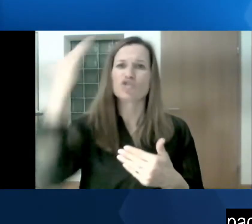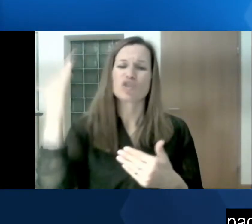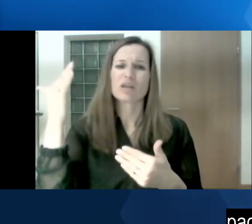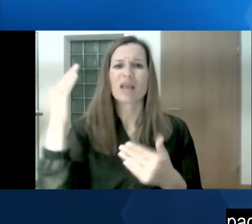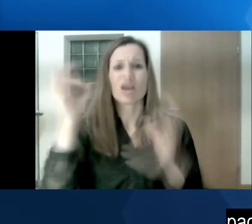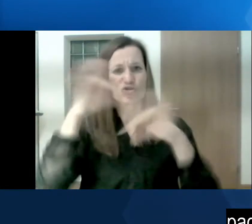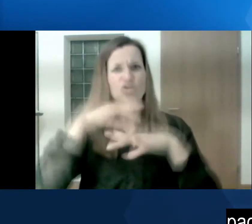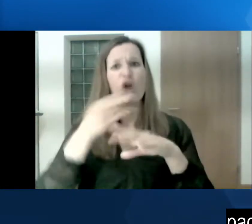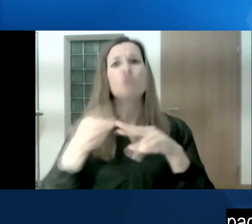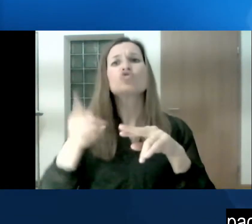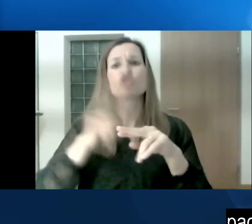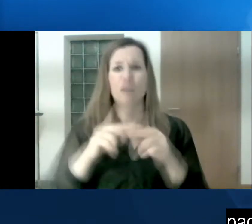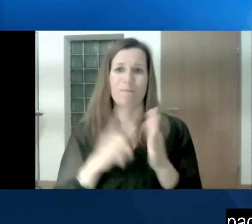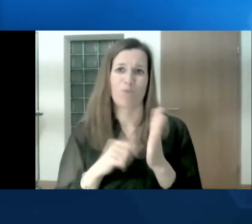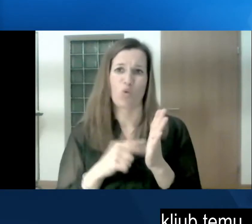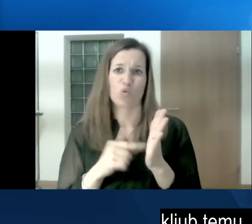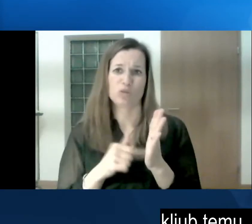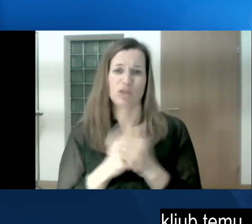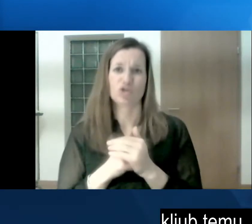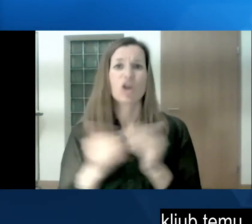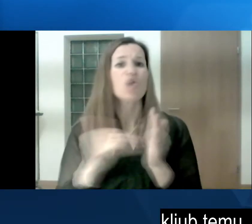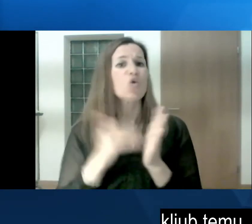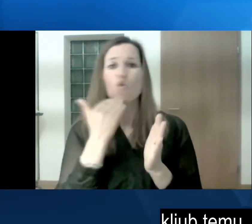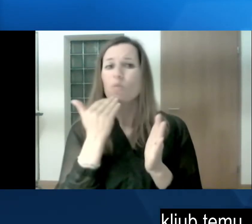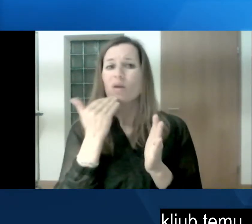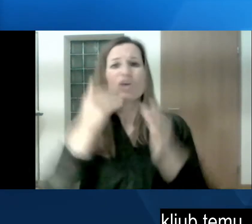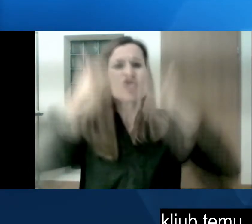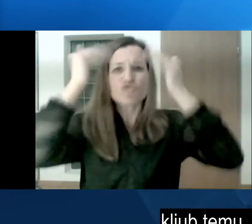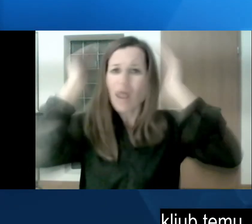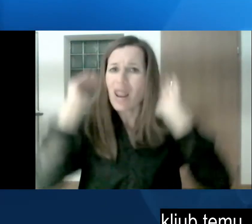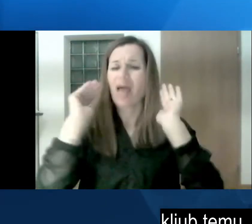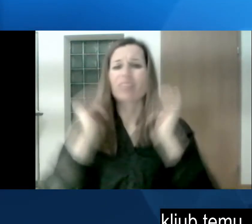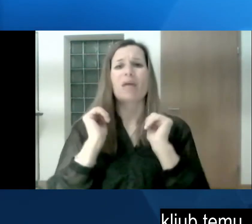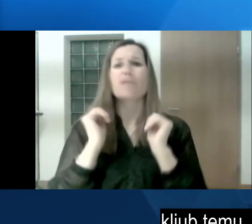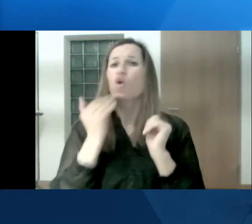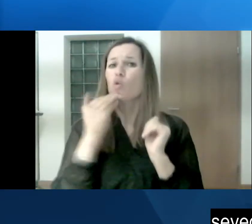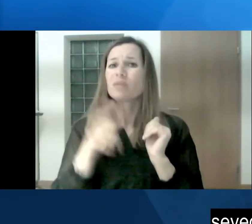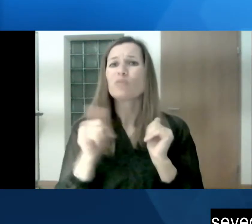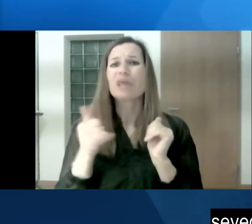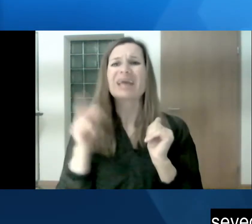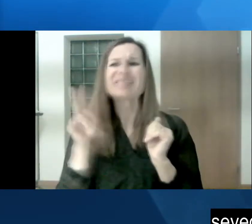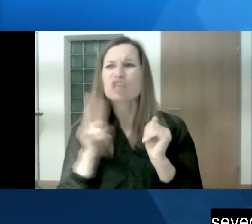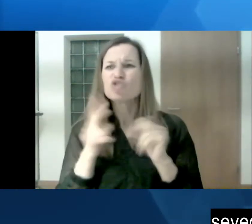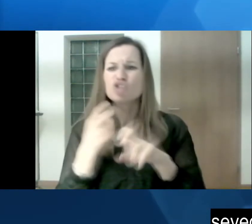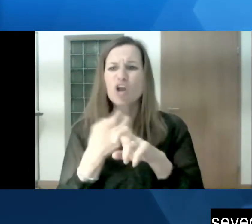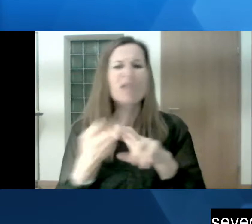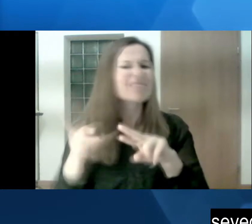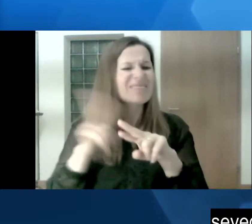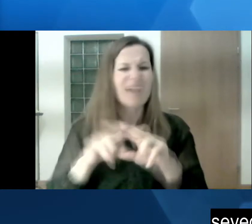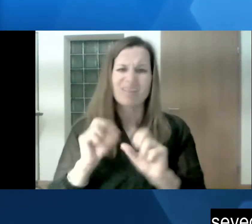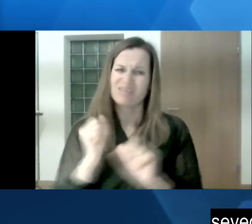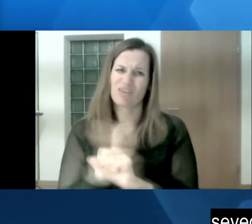pogosti, kljub čeladam, kljub temu, da je senčnična kost najtrša kost, seveda ob veliki